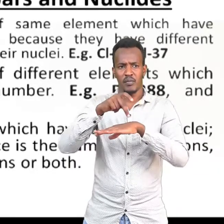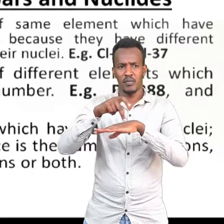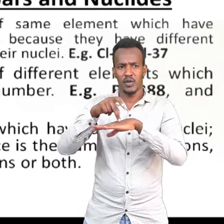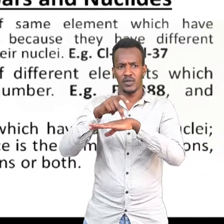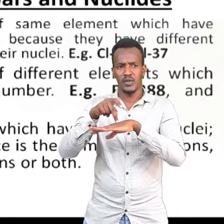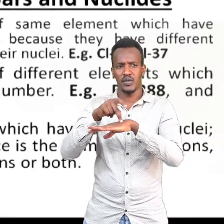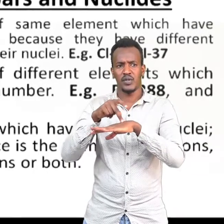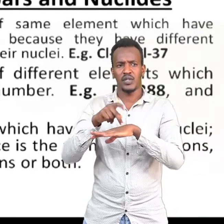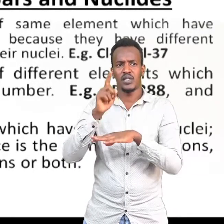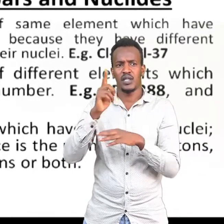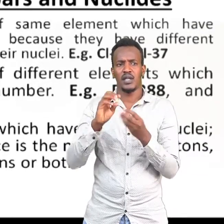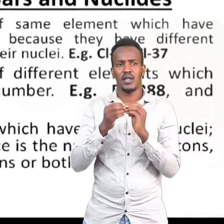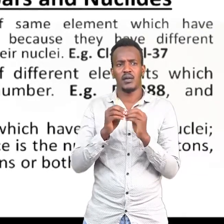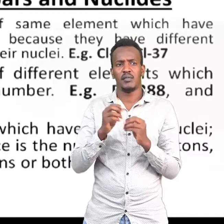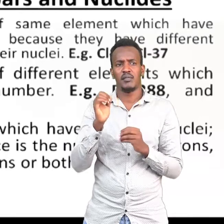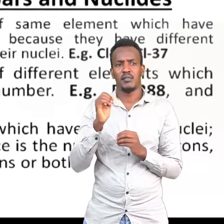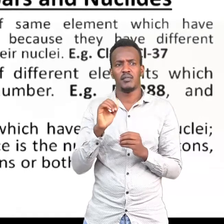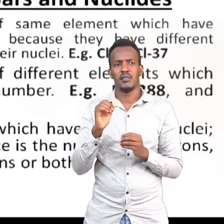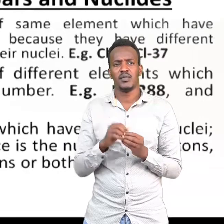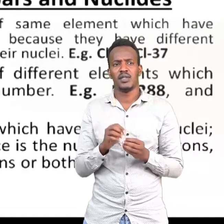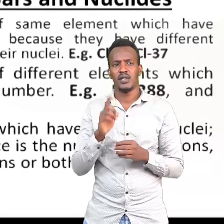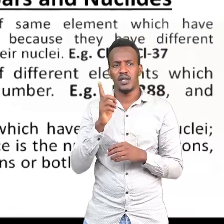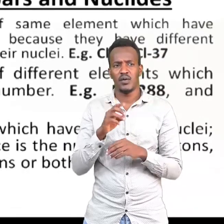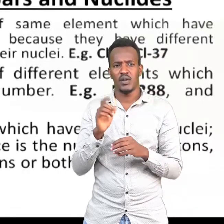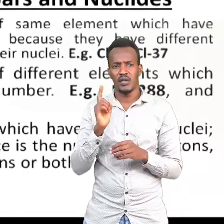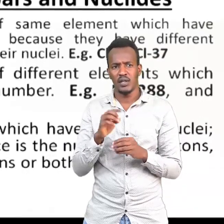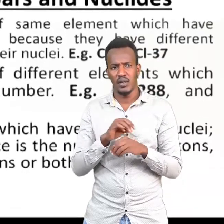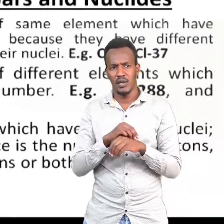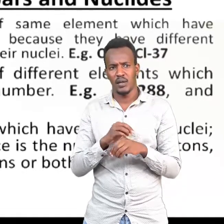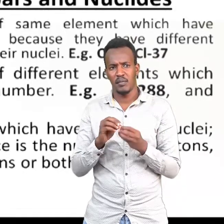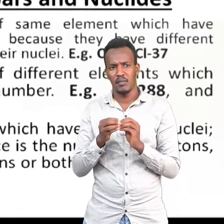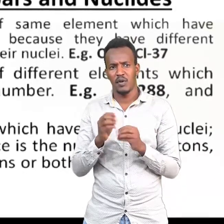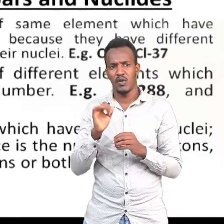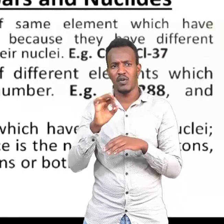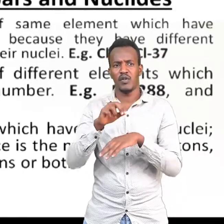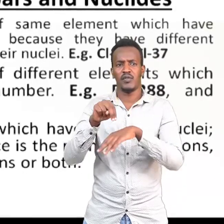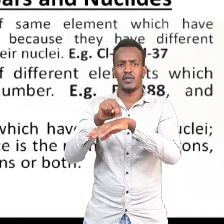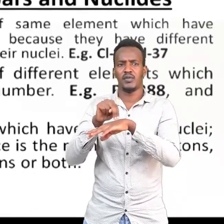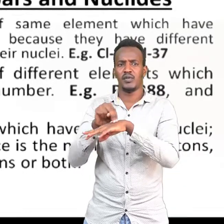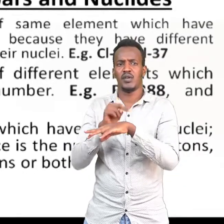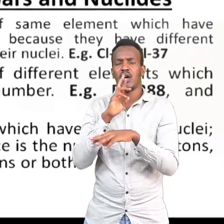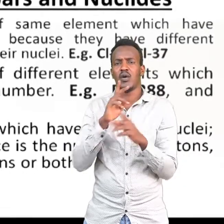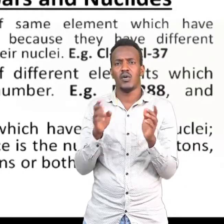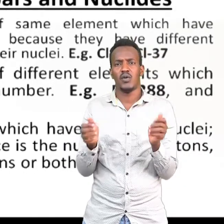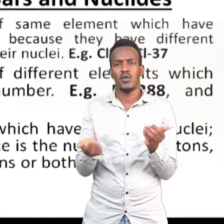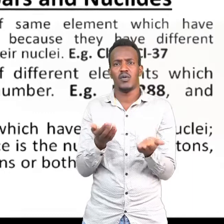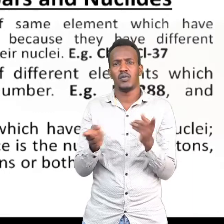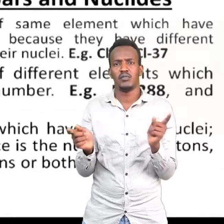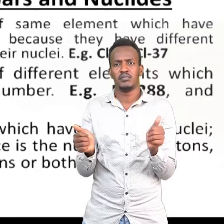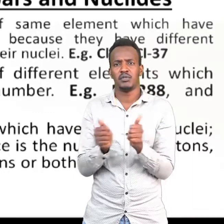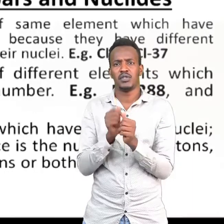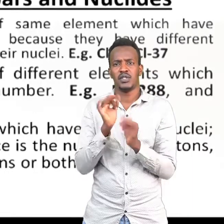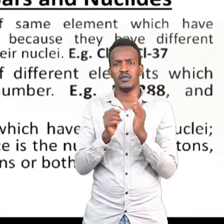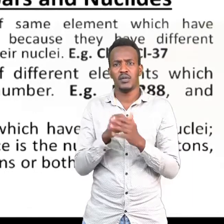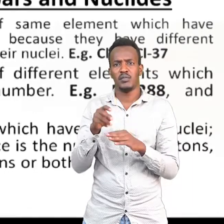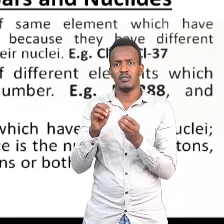weeyaan difference-ku haba noqdo baa dhahay nambarka borotoronada ama nambarka markaasi neutronada ama labadooduba kala duwanaadaan hadday borotoronadu kala duwan yihiin